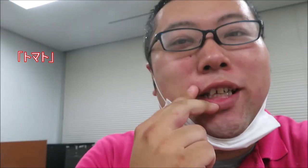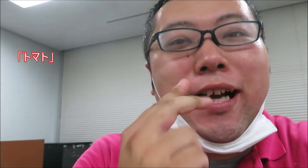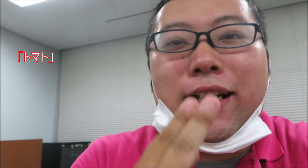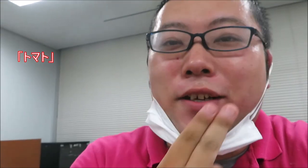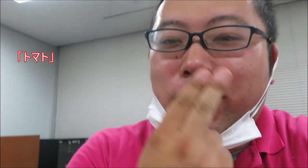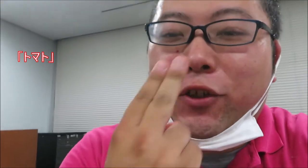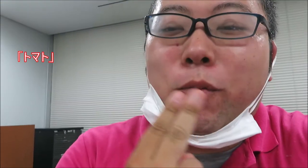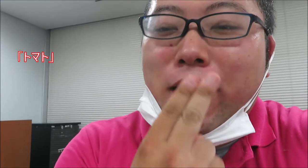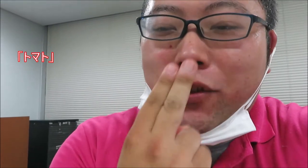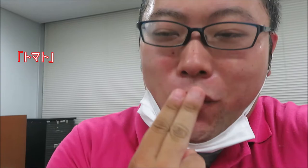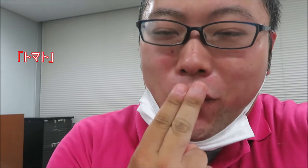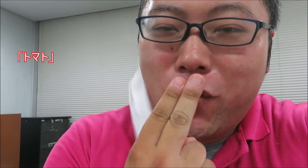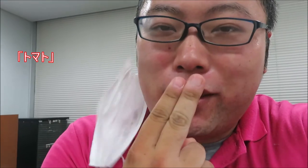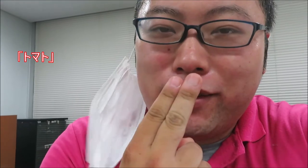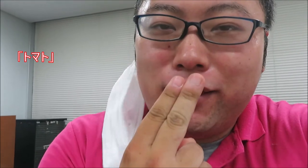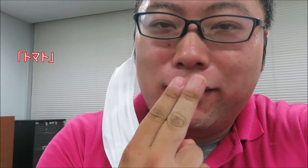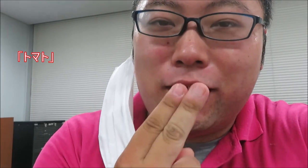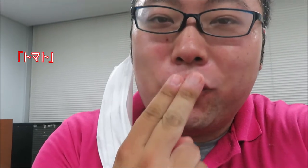が赤くてトマトですね。赤く取れた。